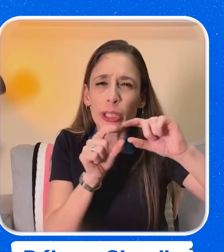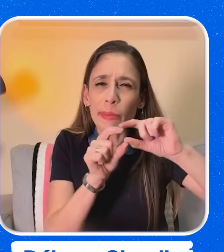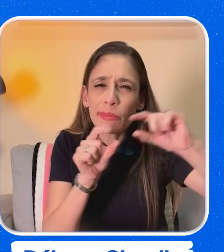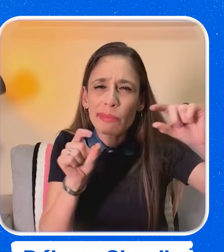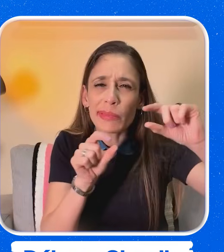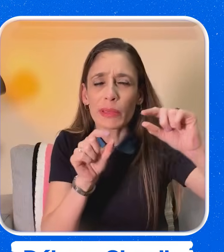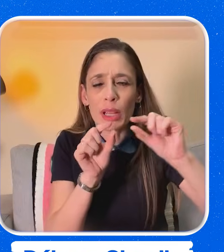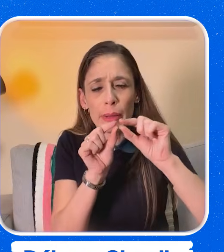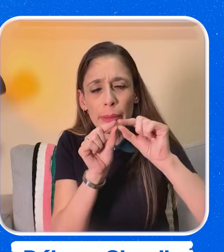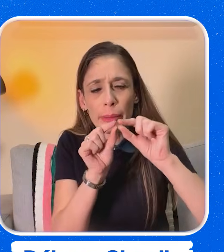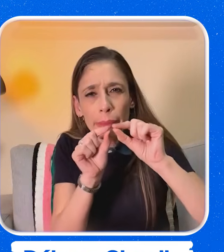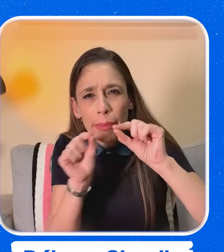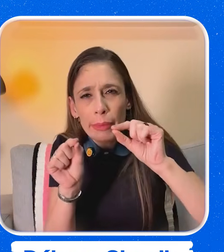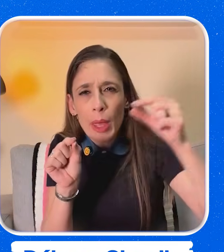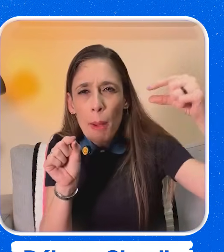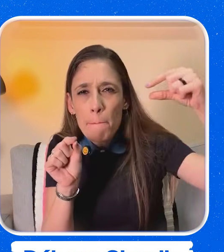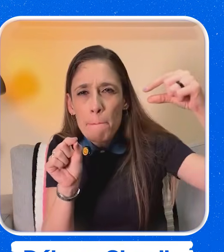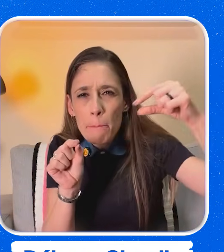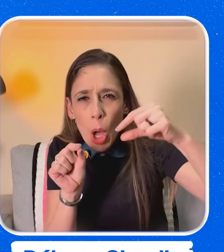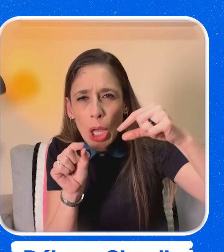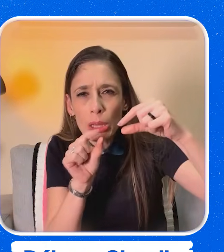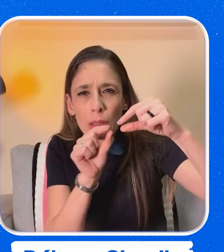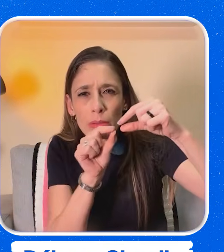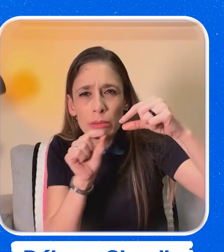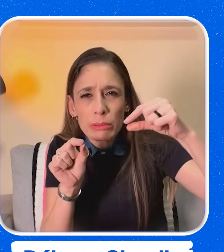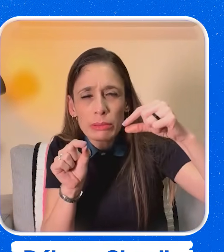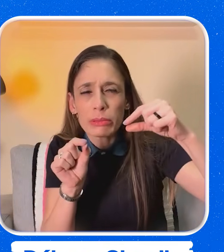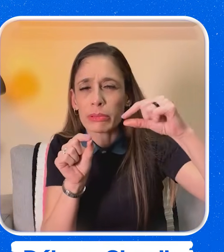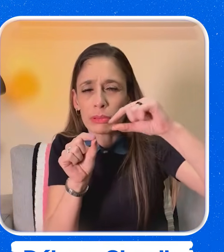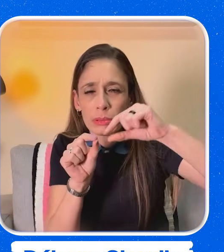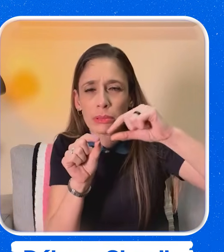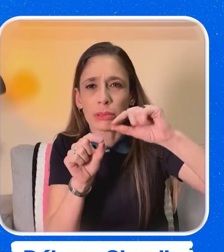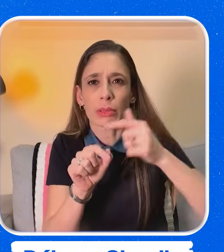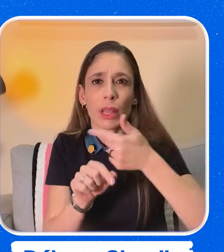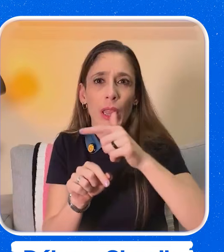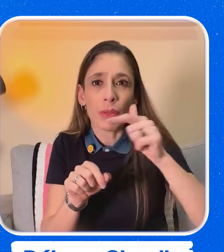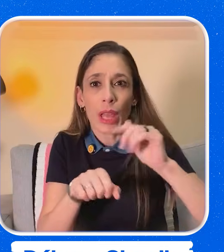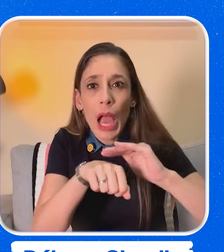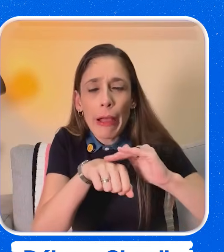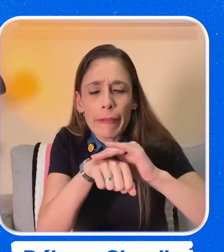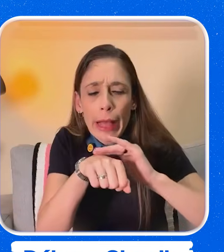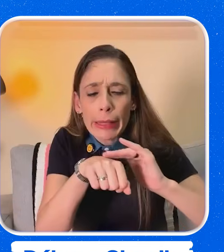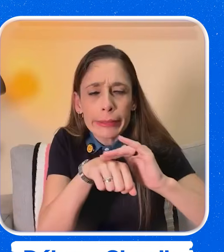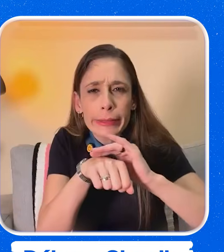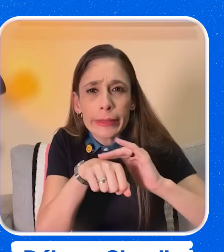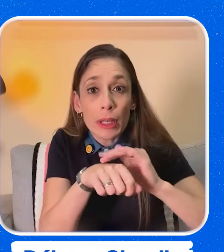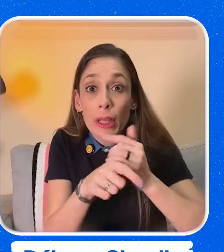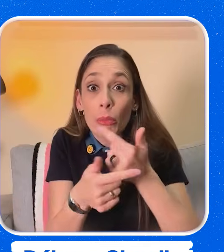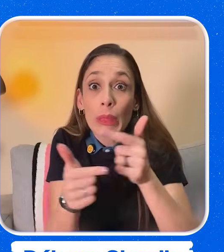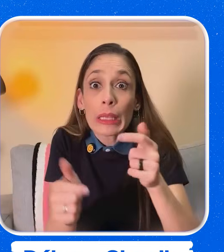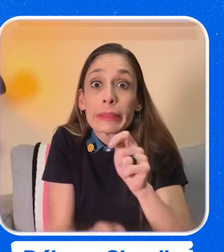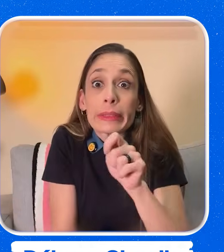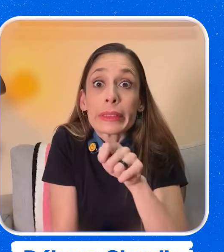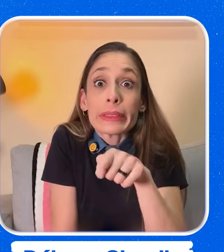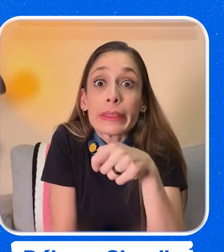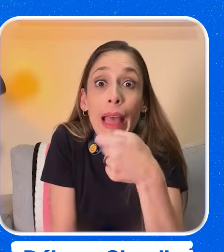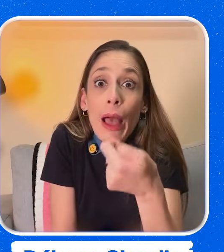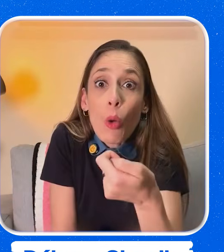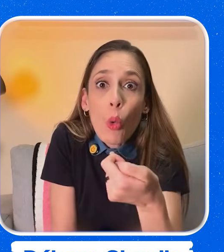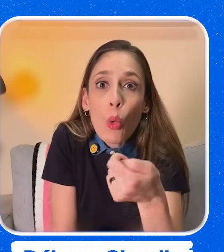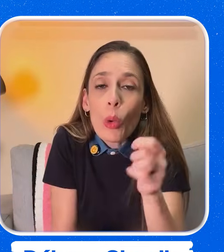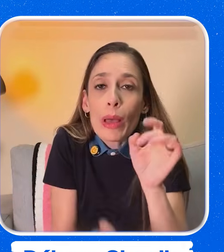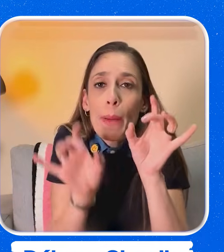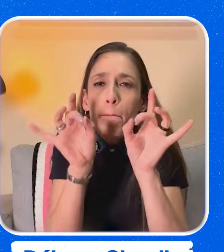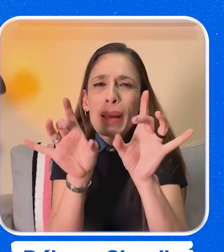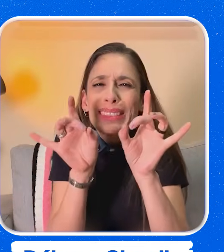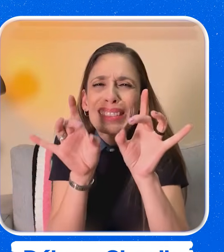batoque, onde a gente coloca a tinta. Não tem sinal de vaselina, não tem sinal de nada. De